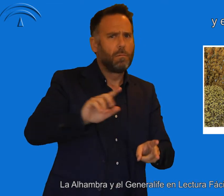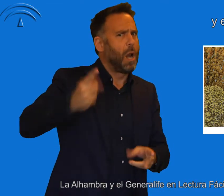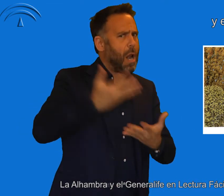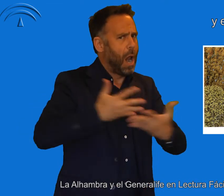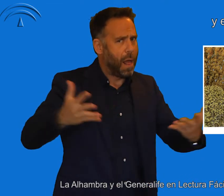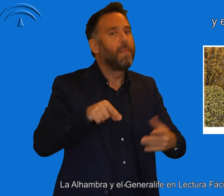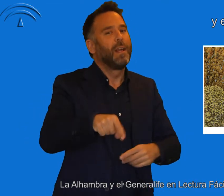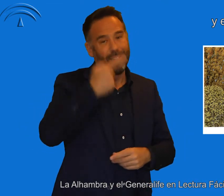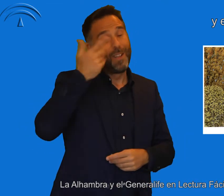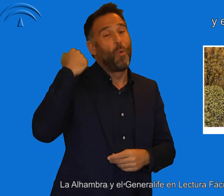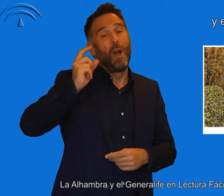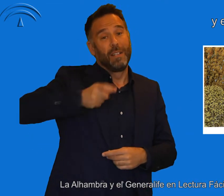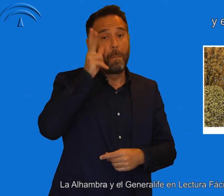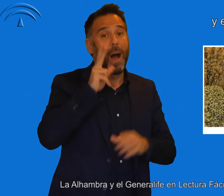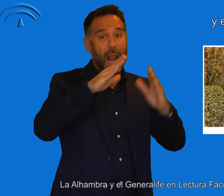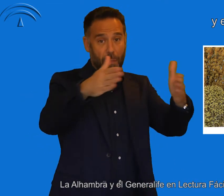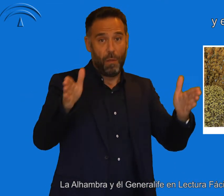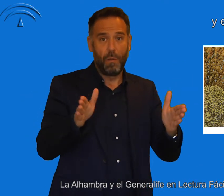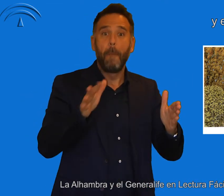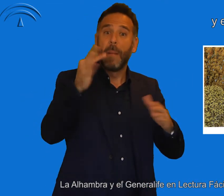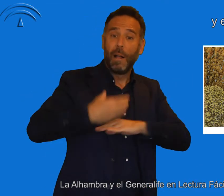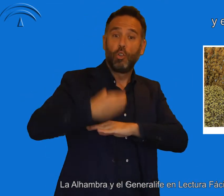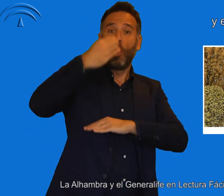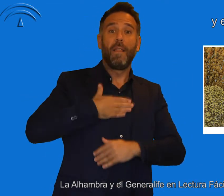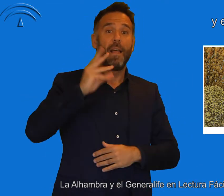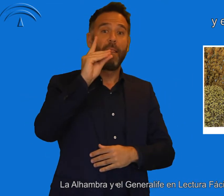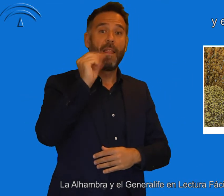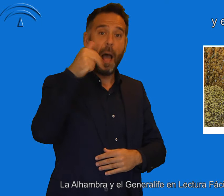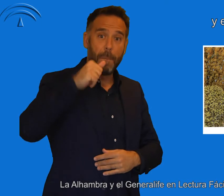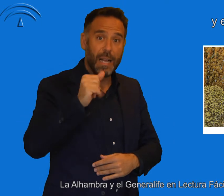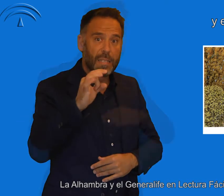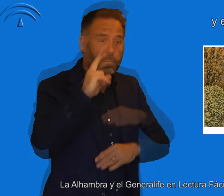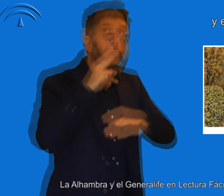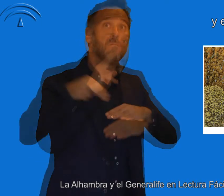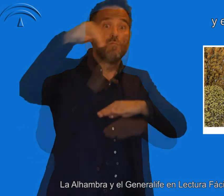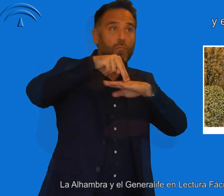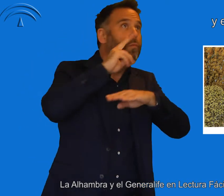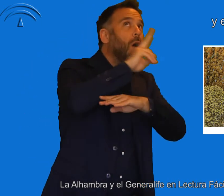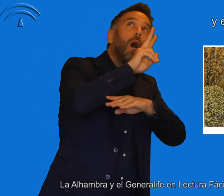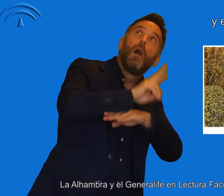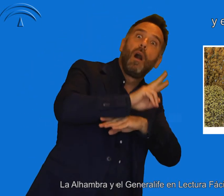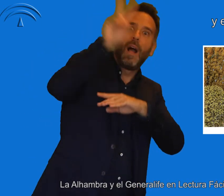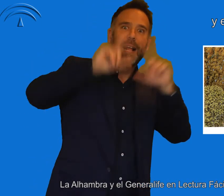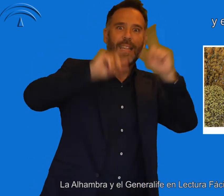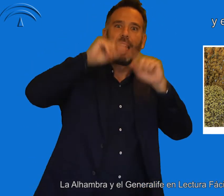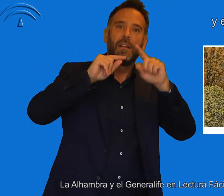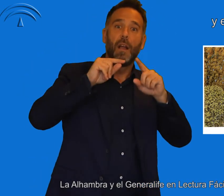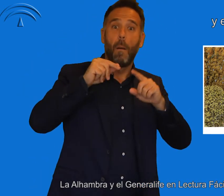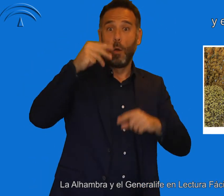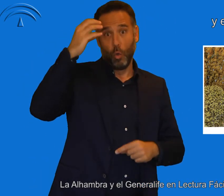aquel palacio. Junto a la Torre de las Damas se eleva un mirador que era un observatorio de estrellas. El sultán